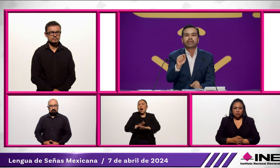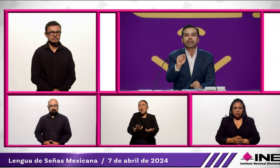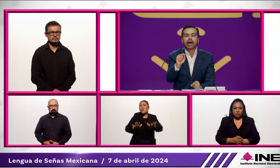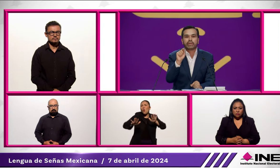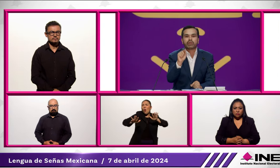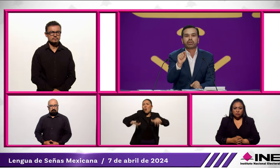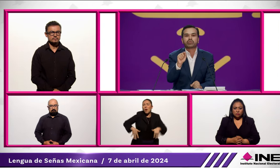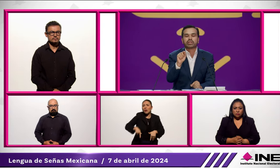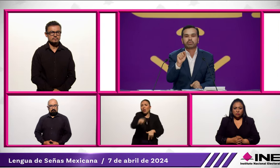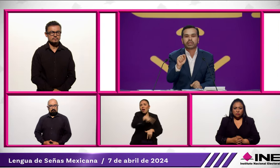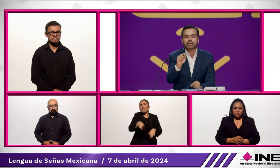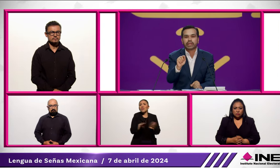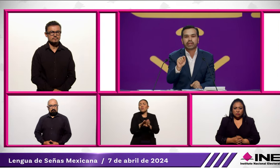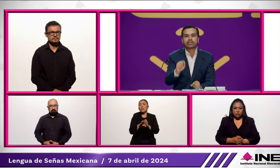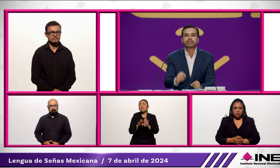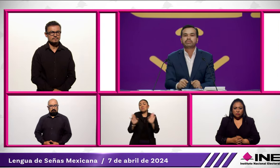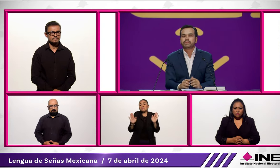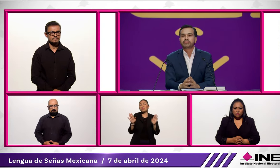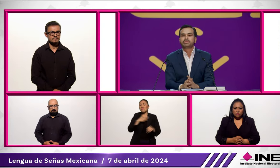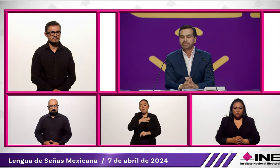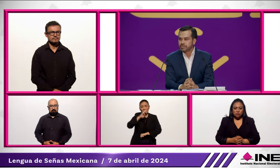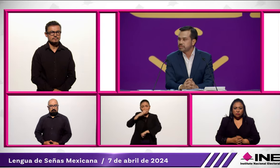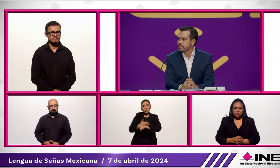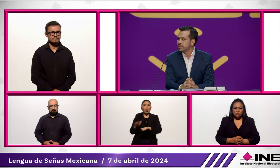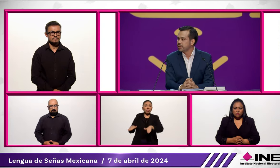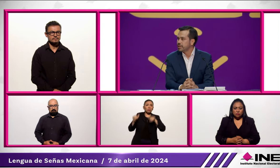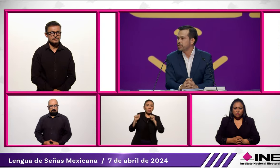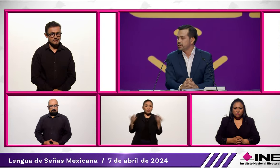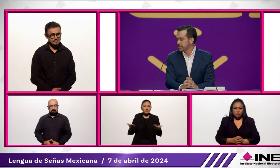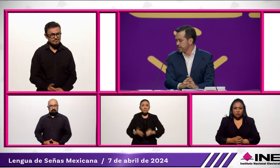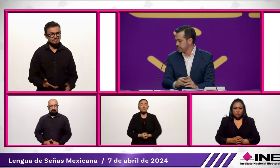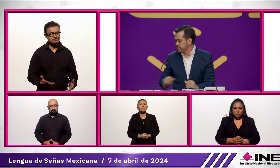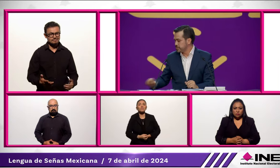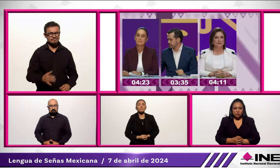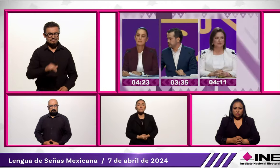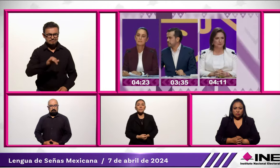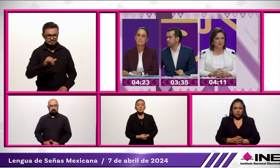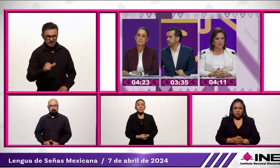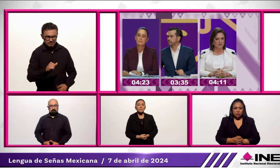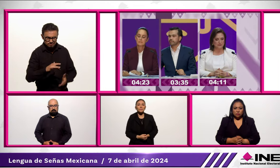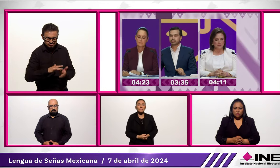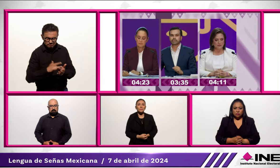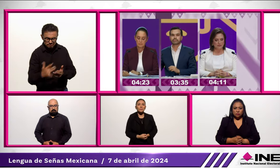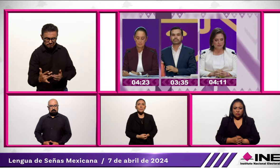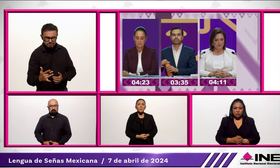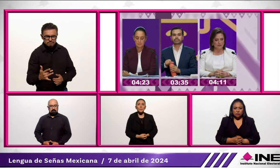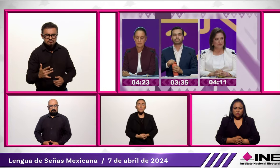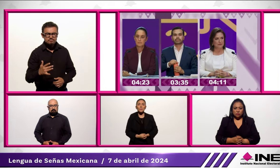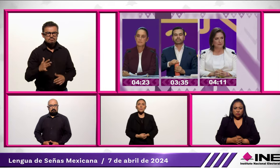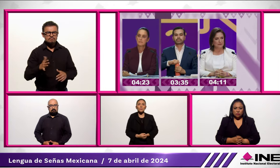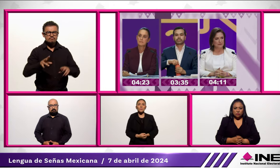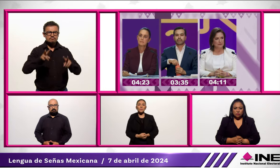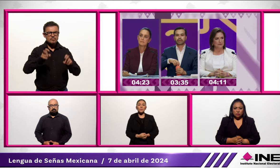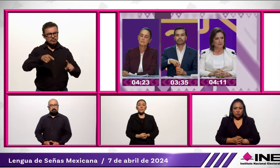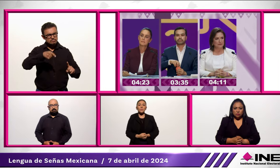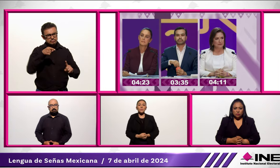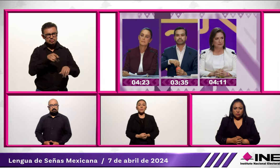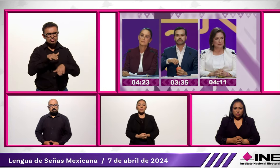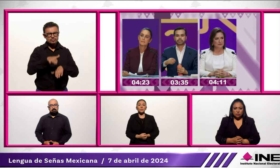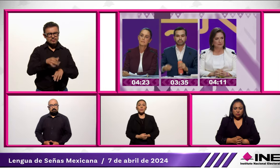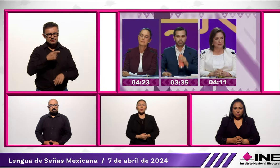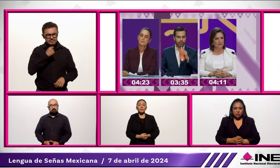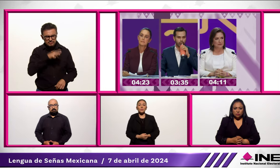cobardemente abdicó de sus responsabilidades. Gracias, candidato Maynes. Sobre las niñas y los niños,